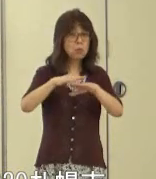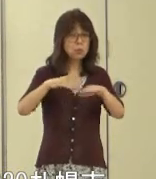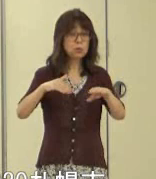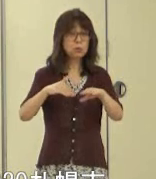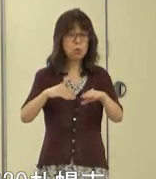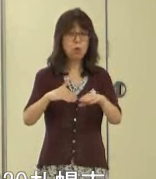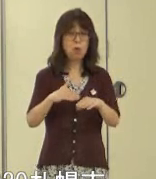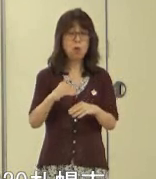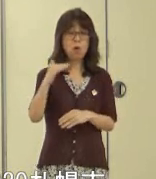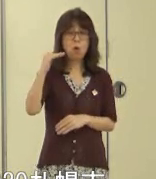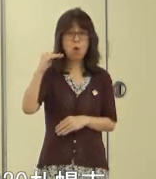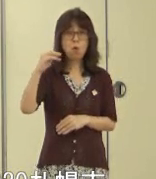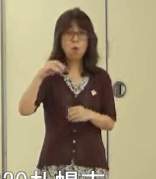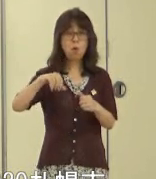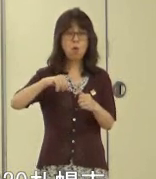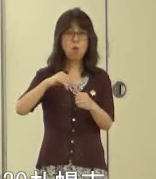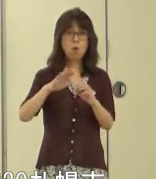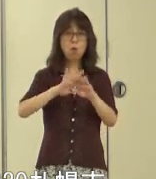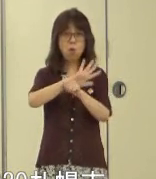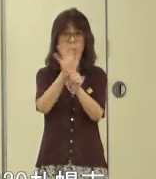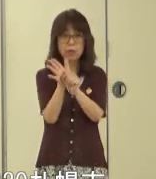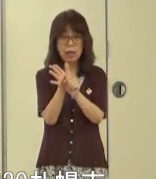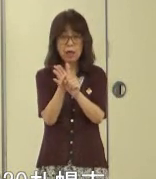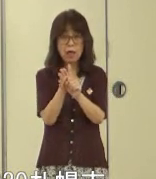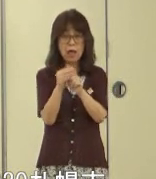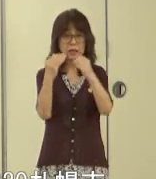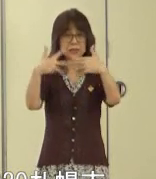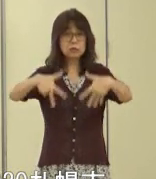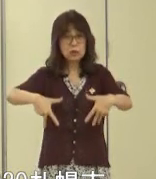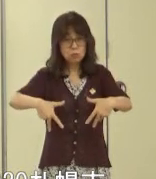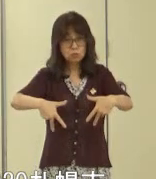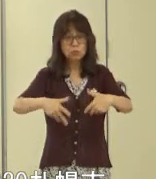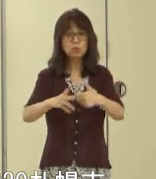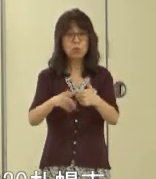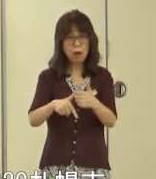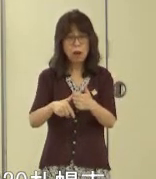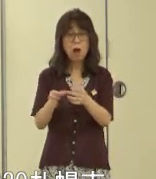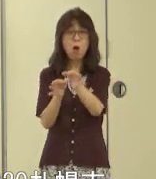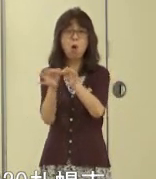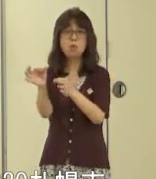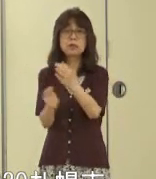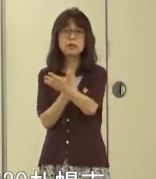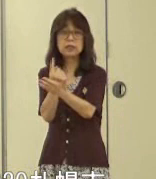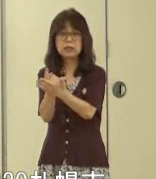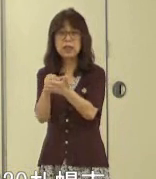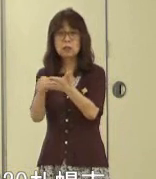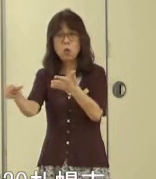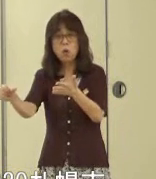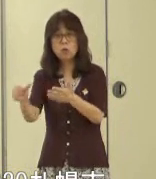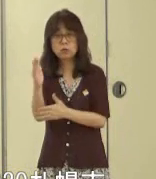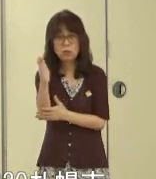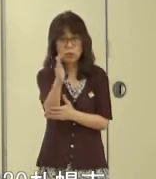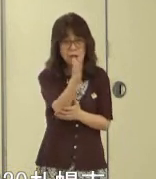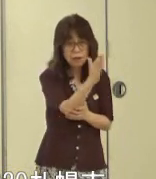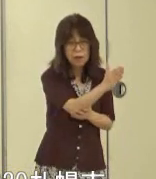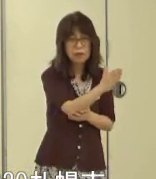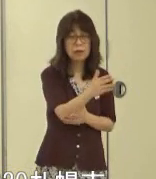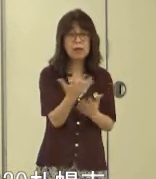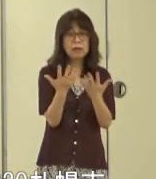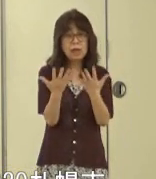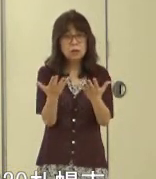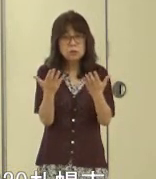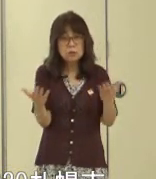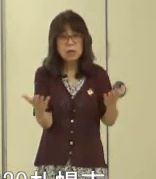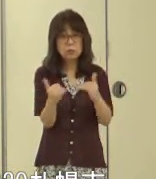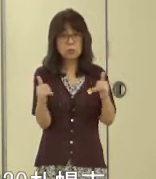システム、これはお店に行ったお店などでの登録ということでお願いをしてございますが、やはり多くの方に登録